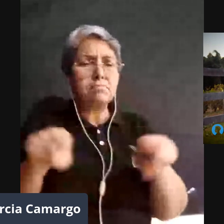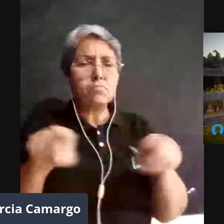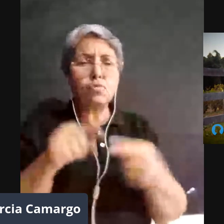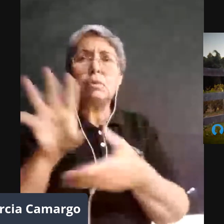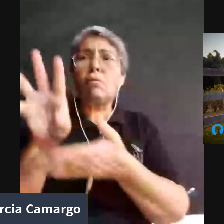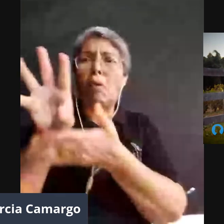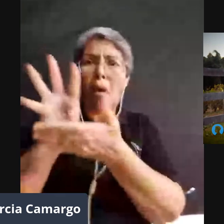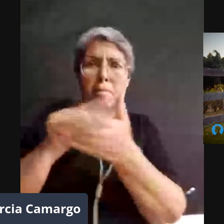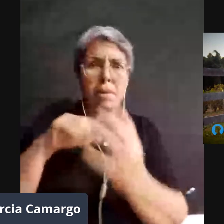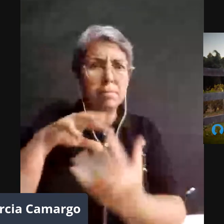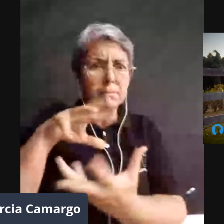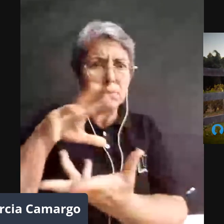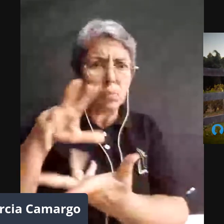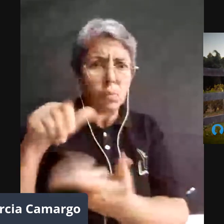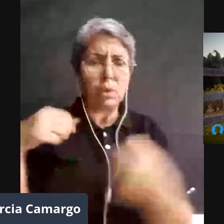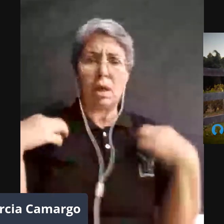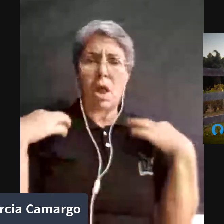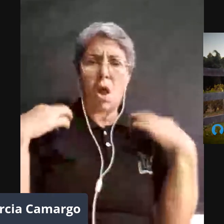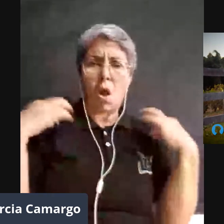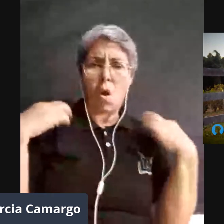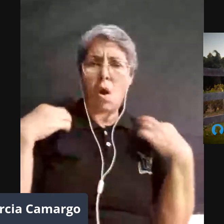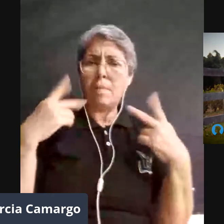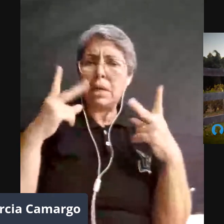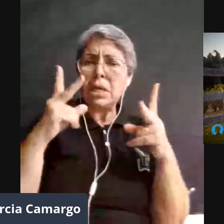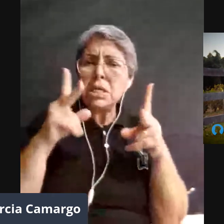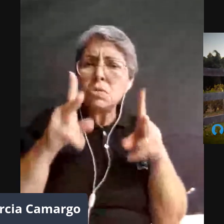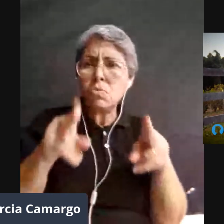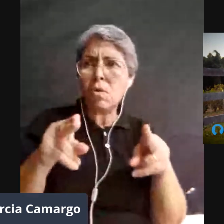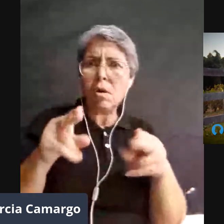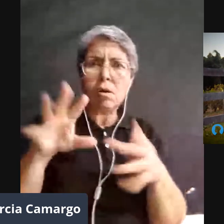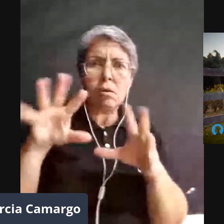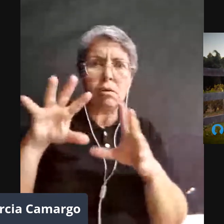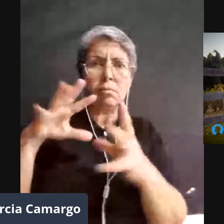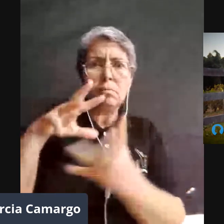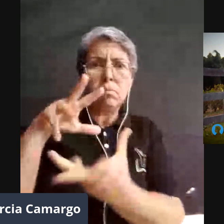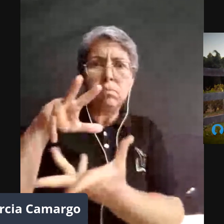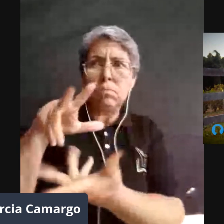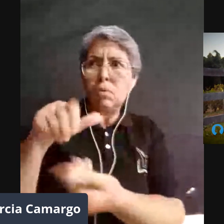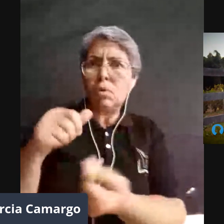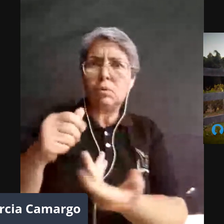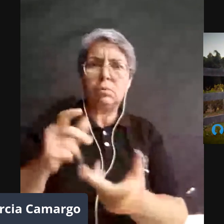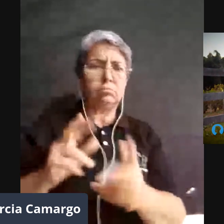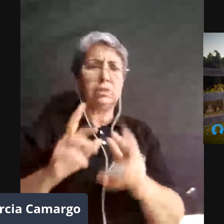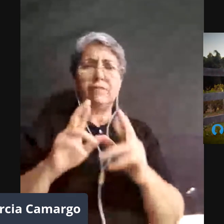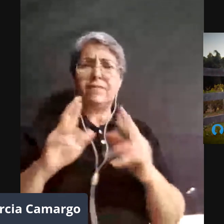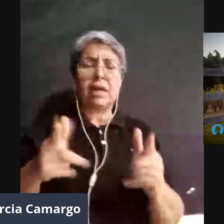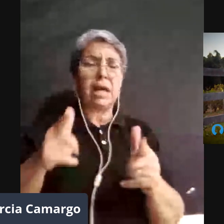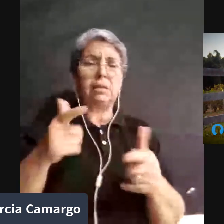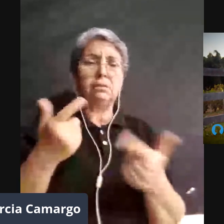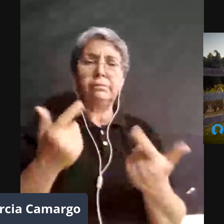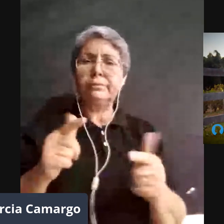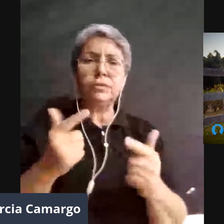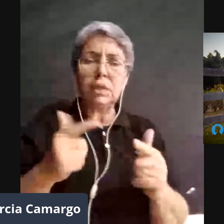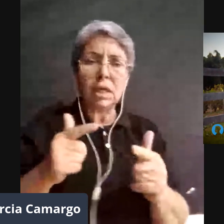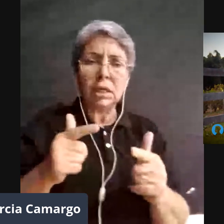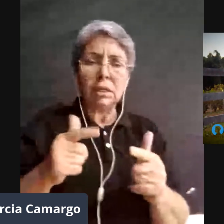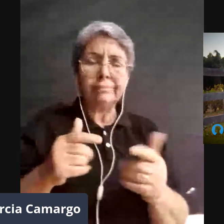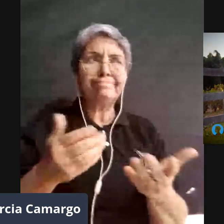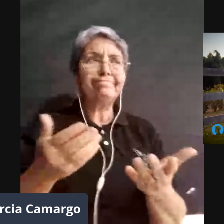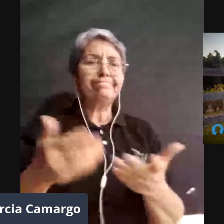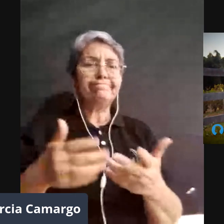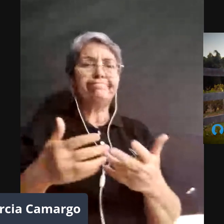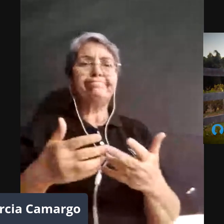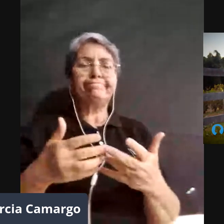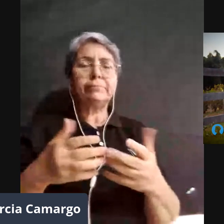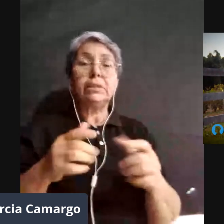vestimos parece que também tem que ser tão parecida. Às vezes realmente não tem diferença nenhuma. Você sabia que a maioria dos adventistas